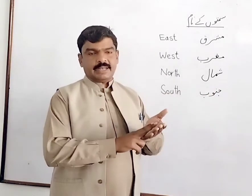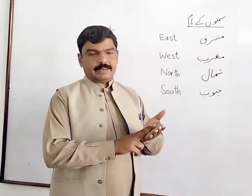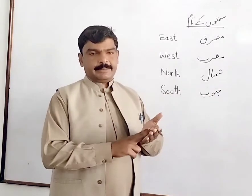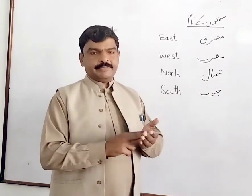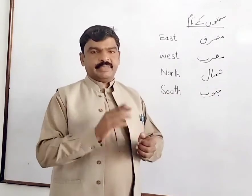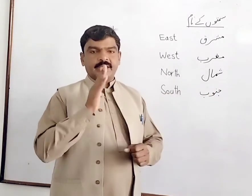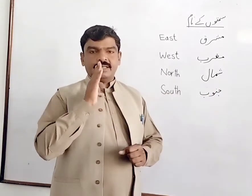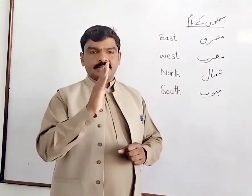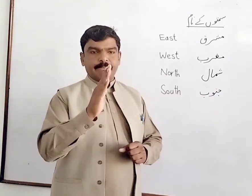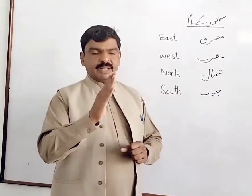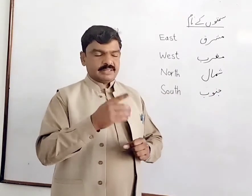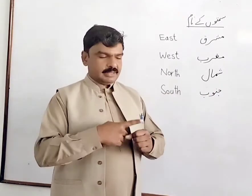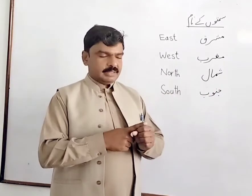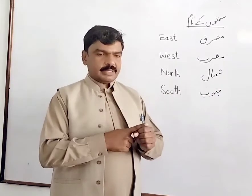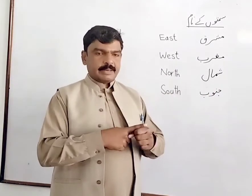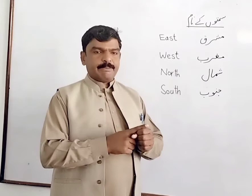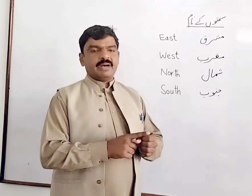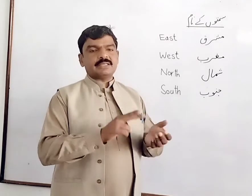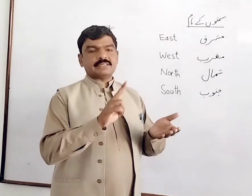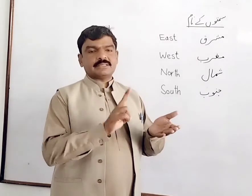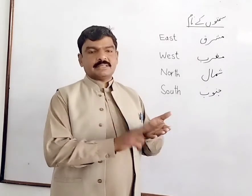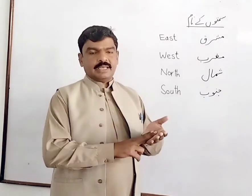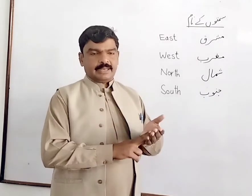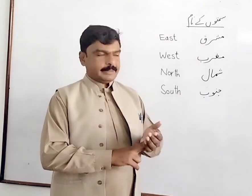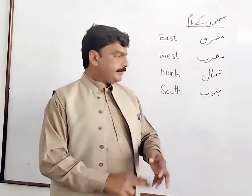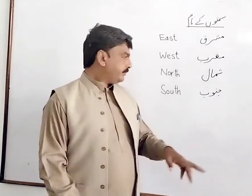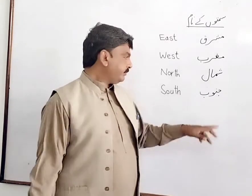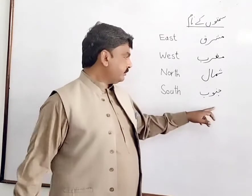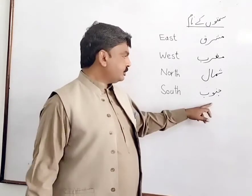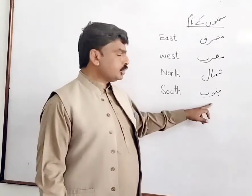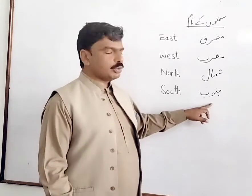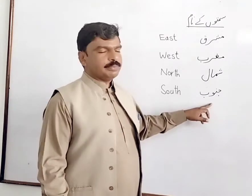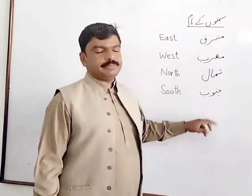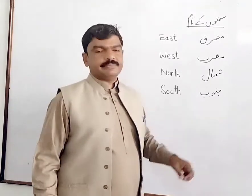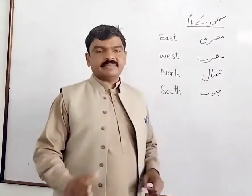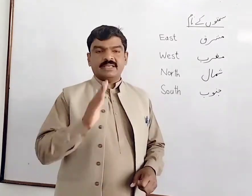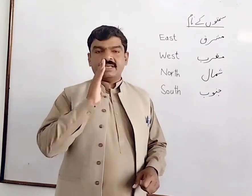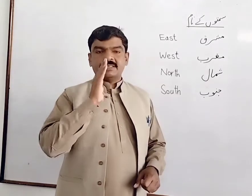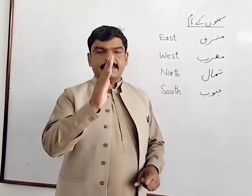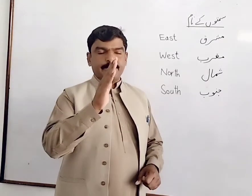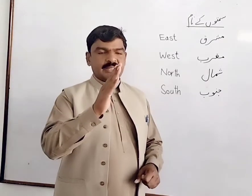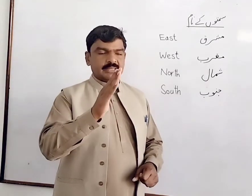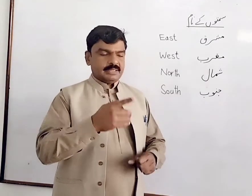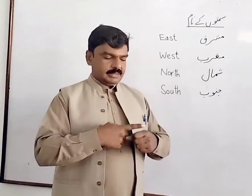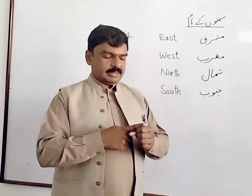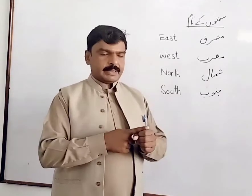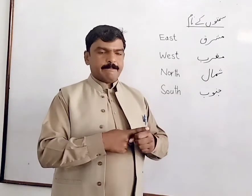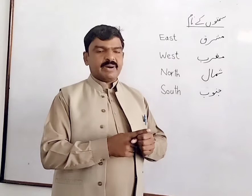एन, सिमत, कंपास, एन। जनूब, सिमत,